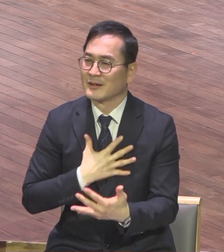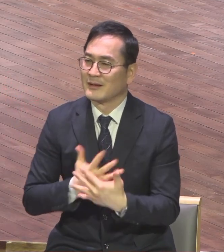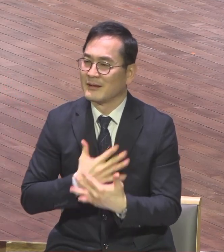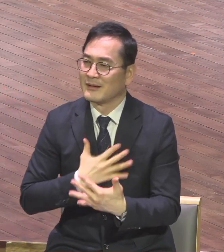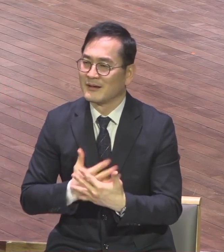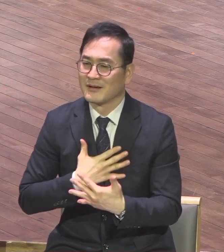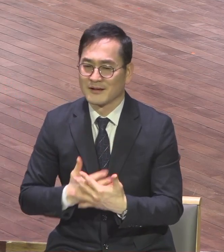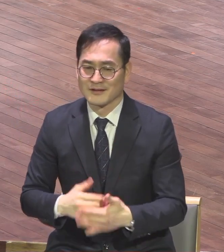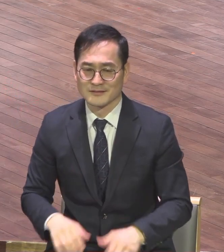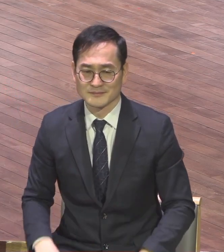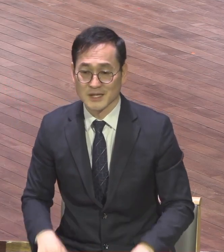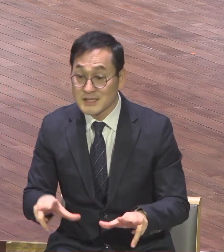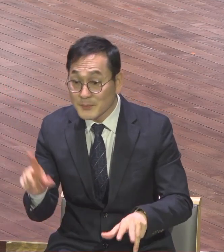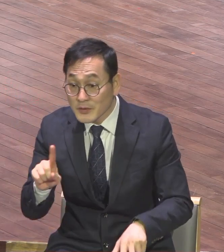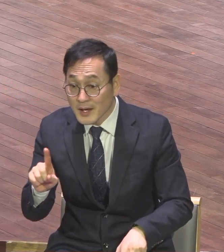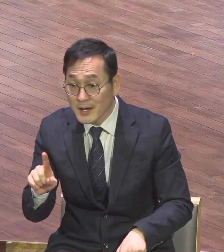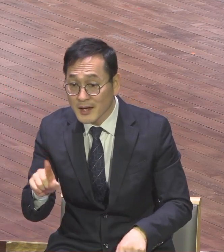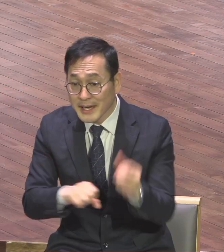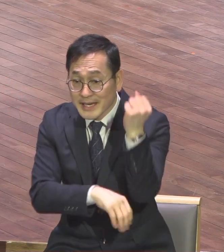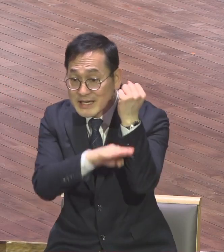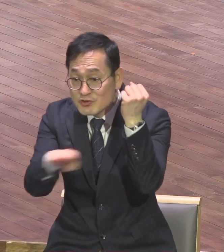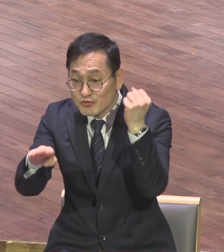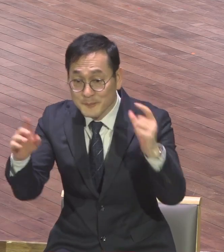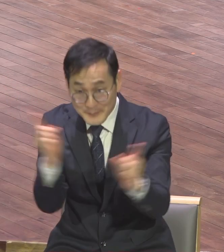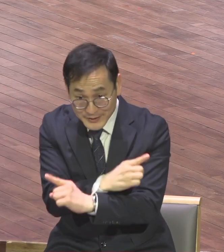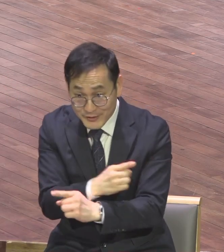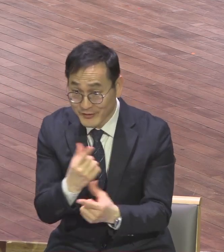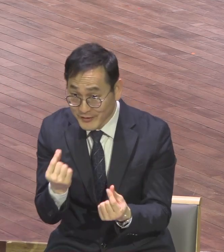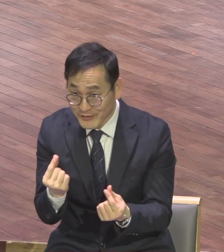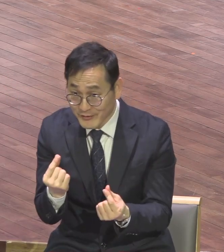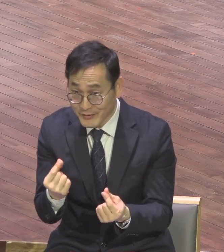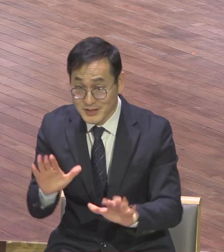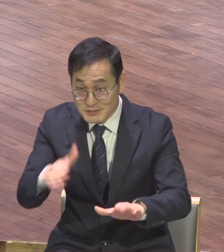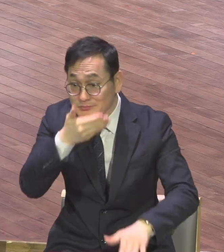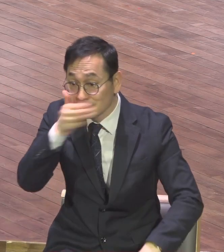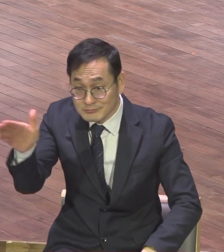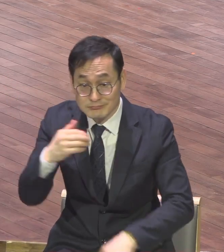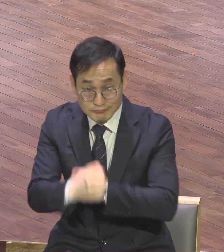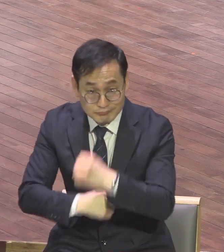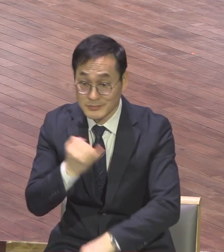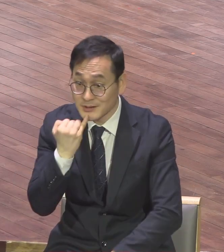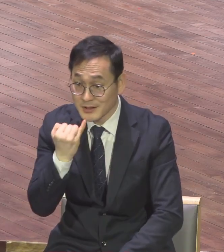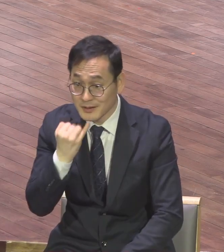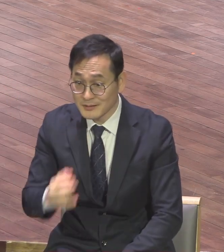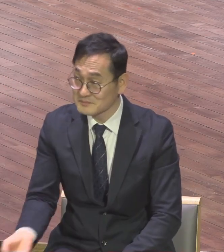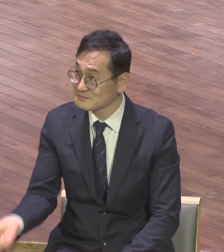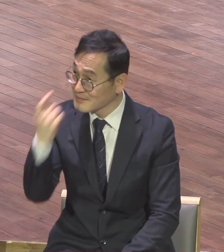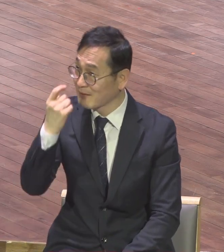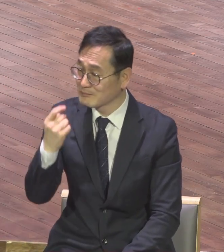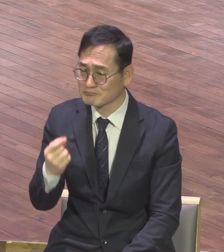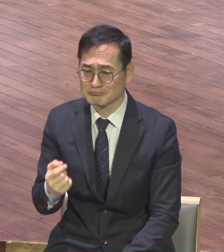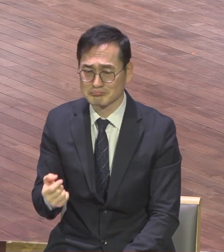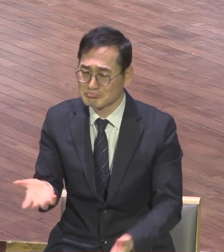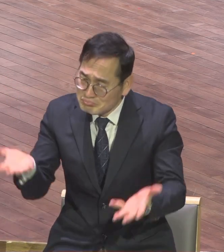기준이 바뀌었어요. 방역의 기준이 실내에서도 벗고 있고 누가 걸려도 신경 안